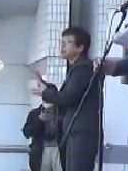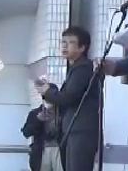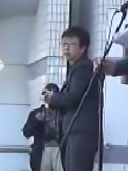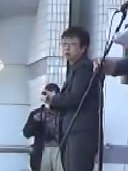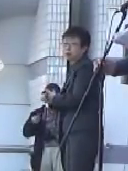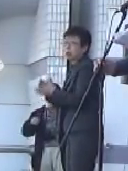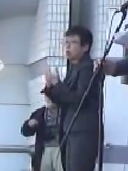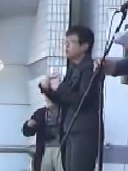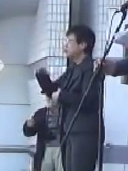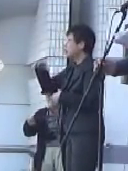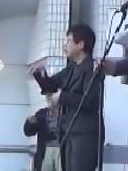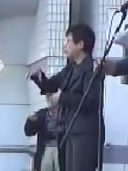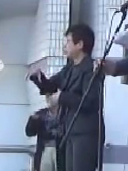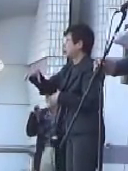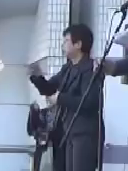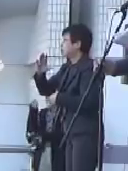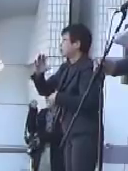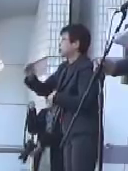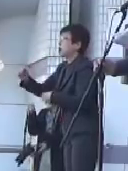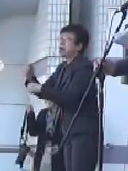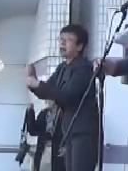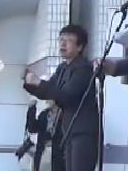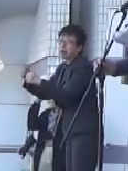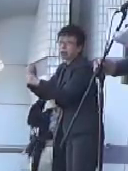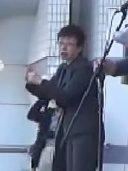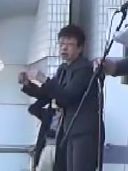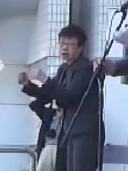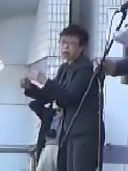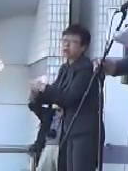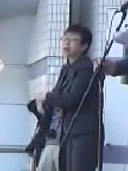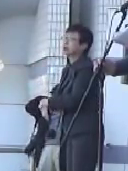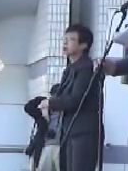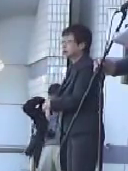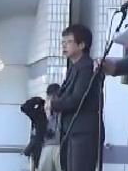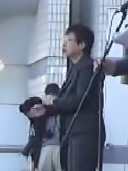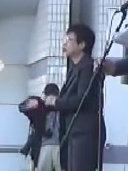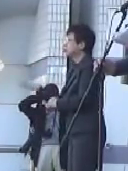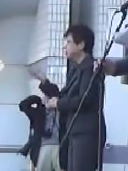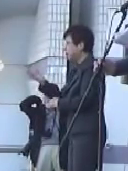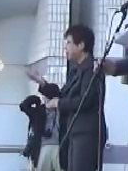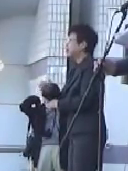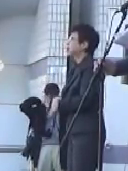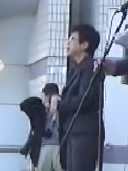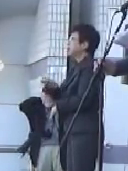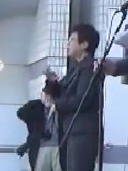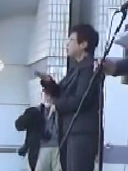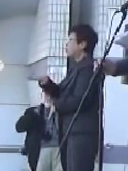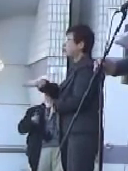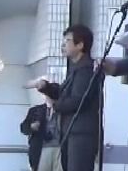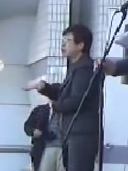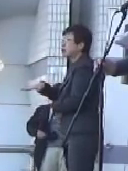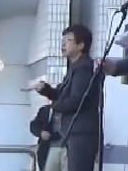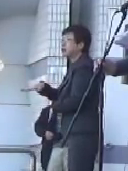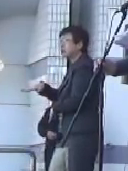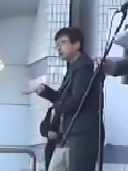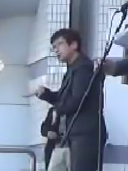ふるさとに帰れません。そして子供たちを返す